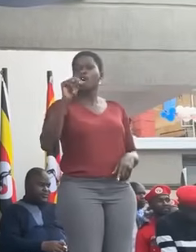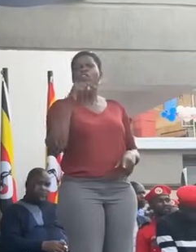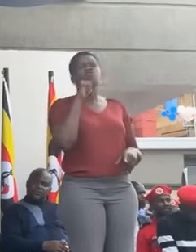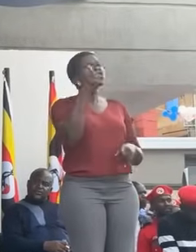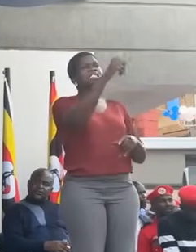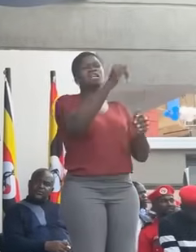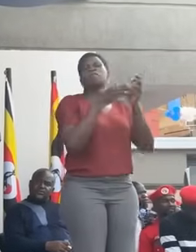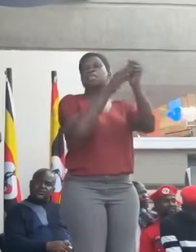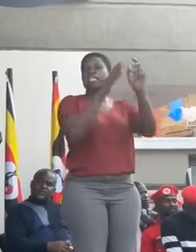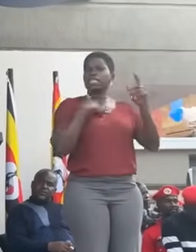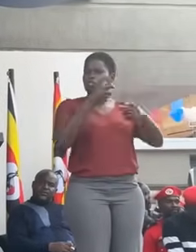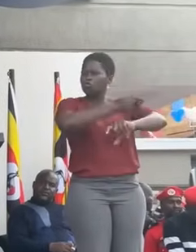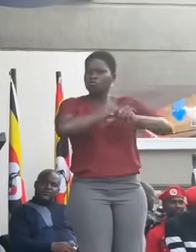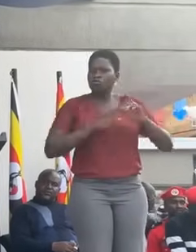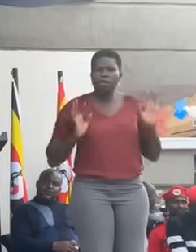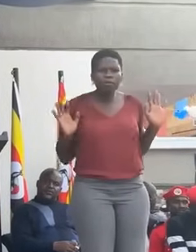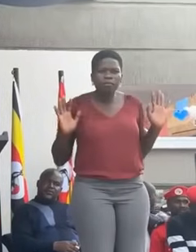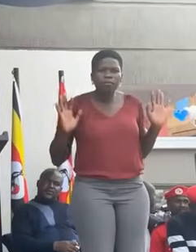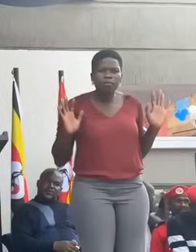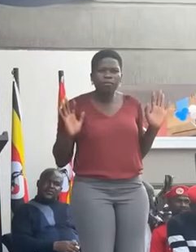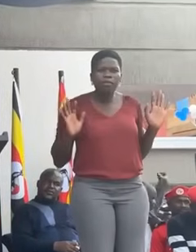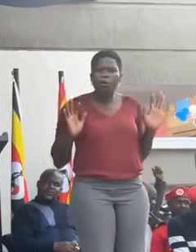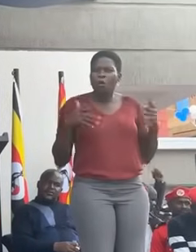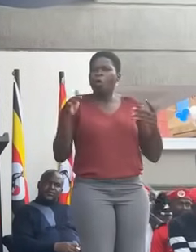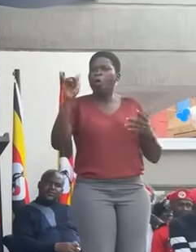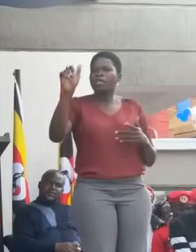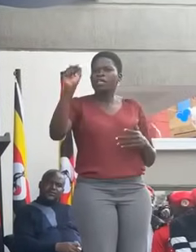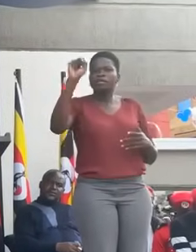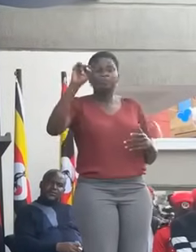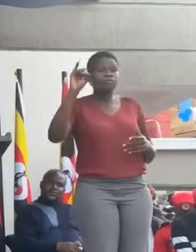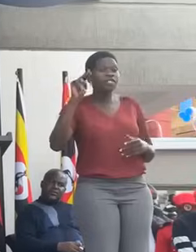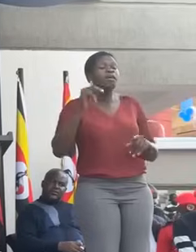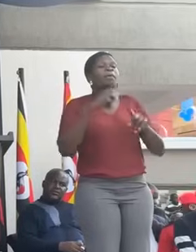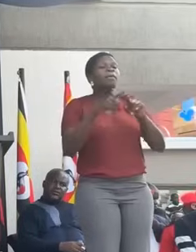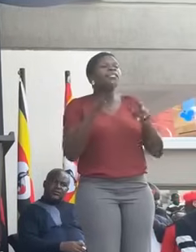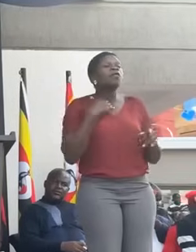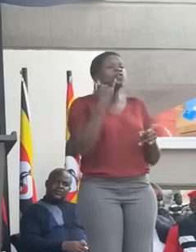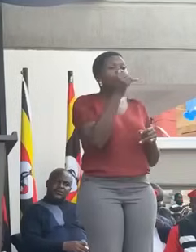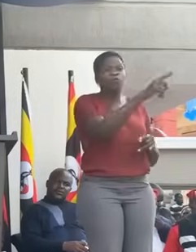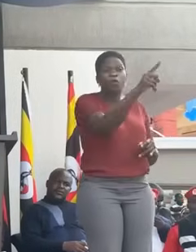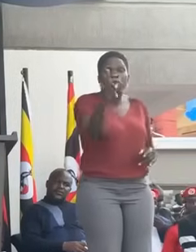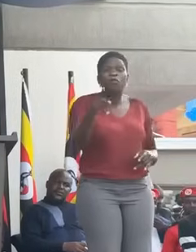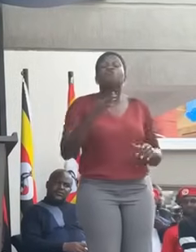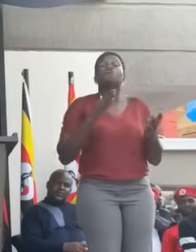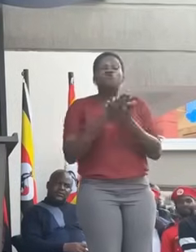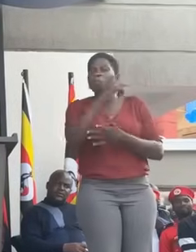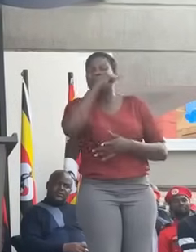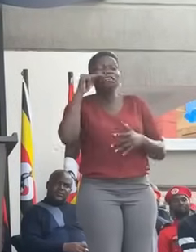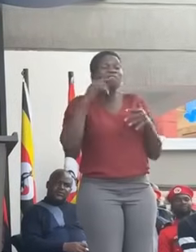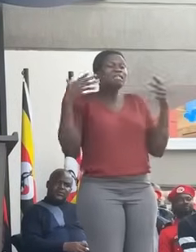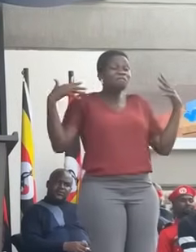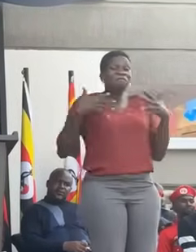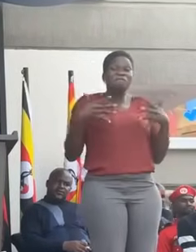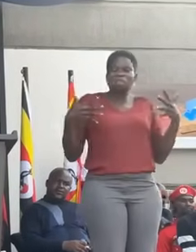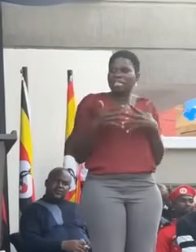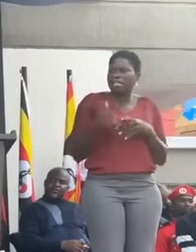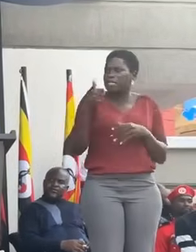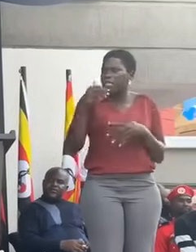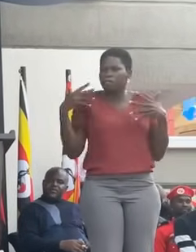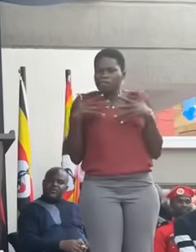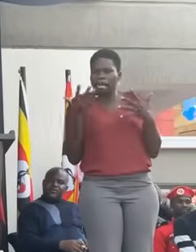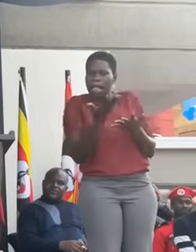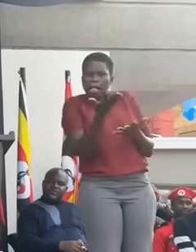muta obaya sini si alia kulembera struggleno. Nenja galomanye ti dictator Museveni kuba mutitizi nnyo buli muntu ye